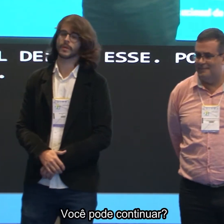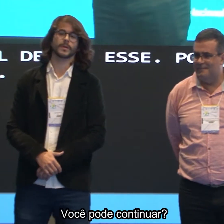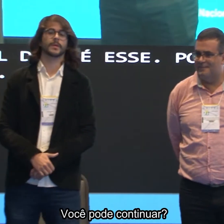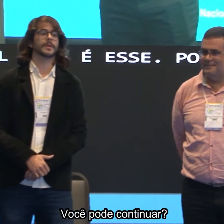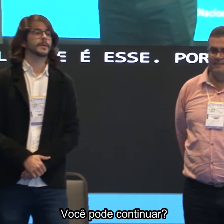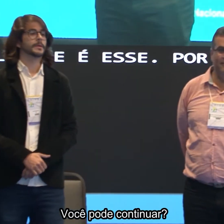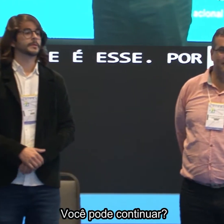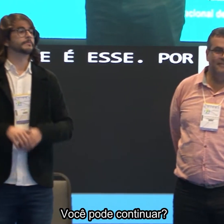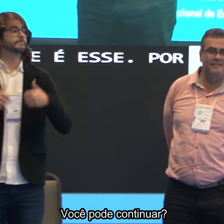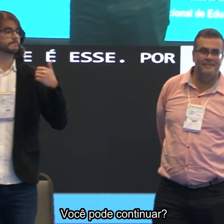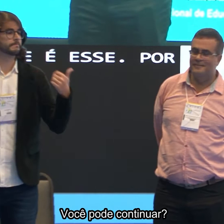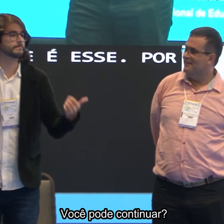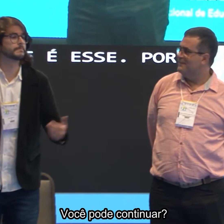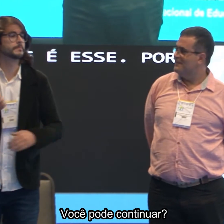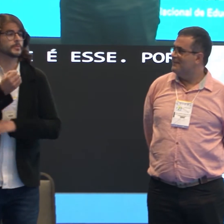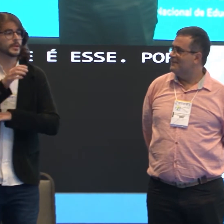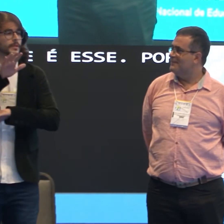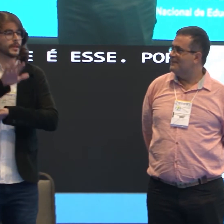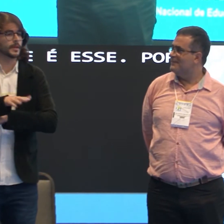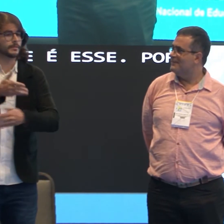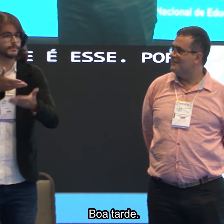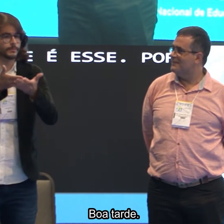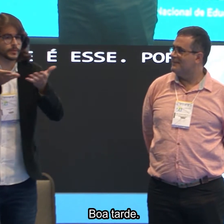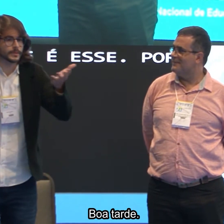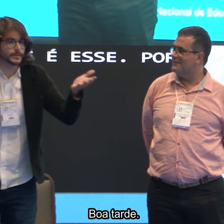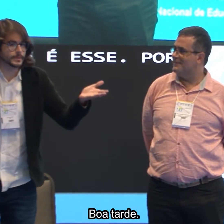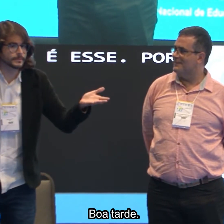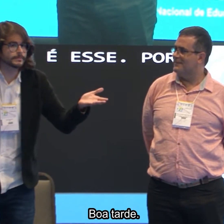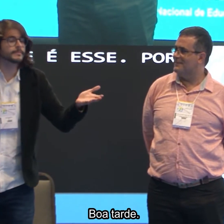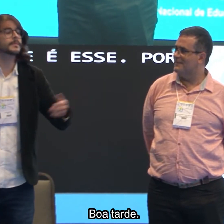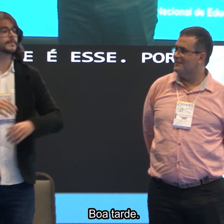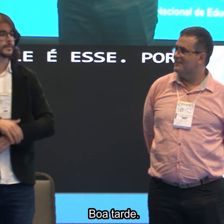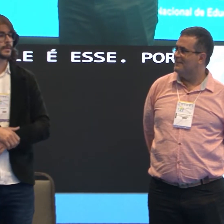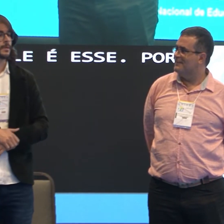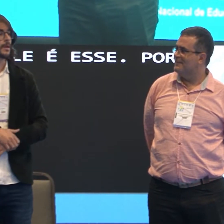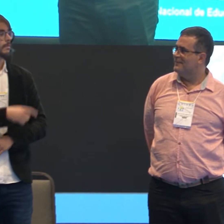Você pode continuar? Sim. Boa tarde.